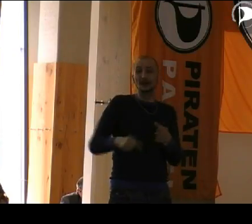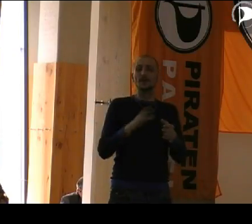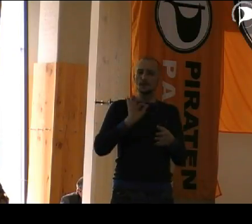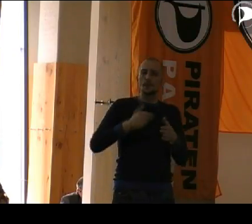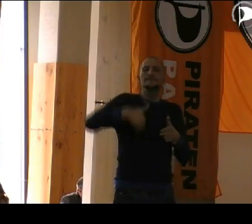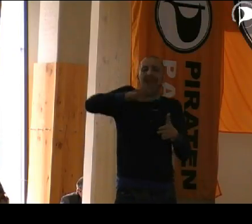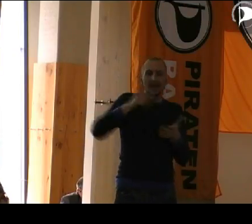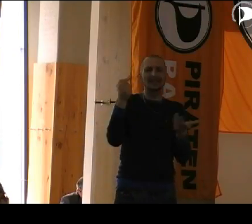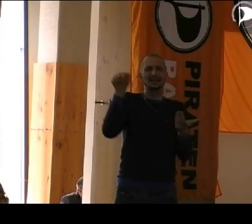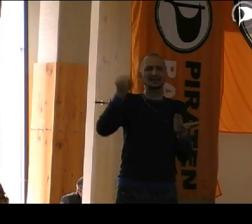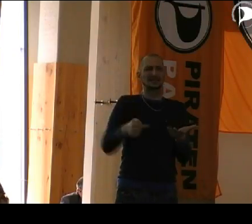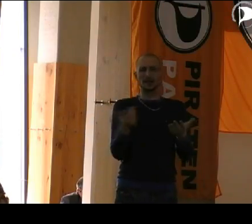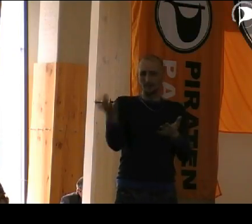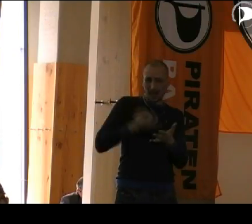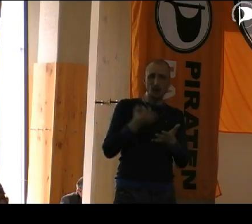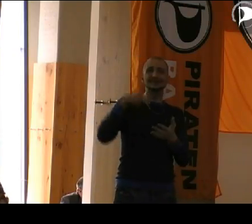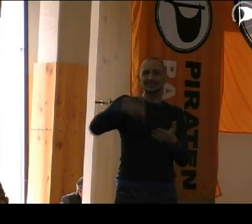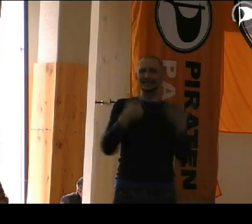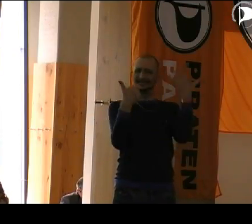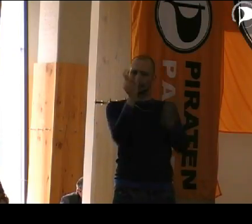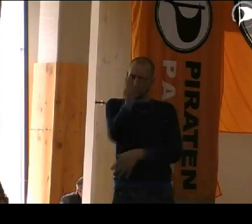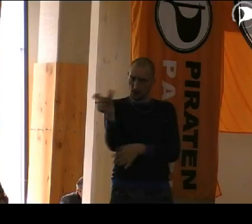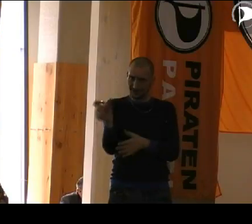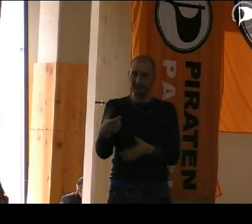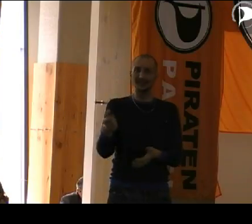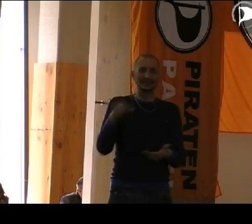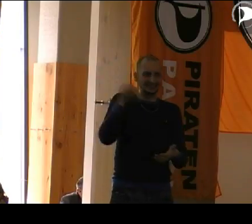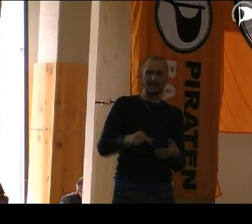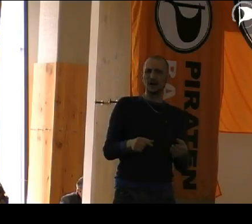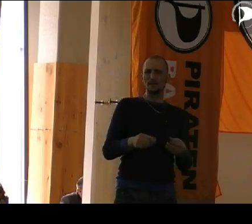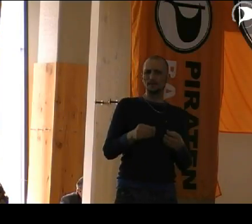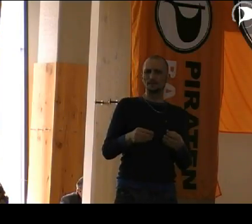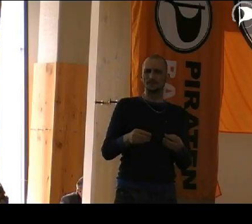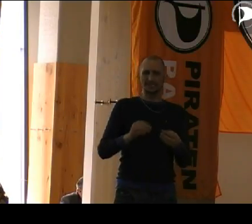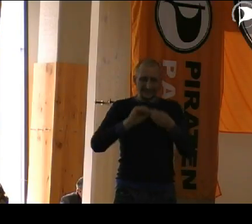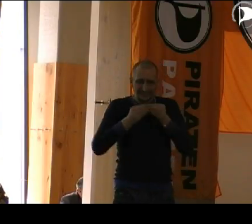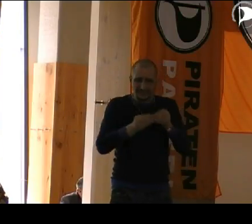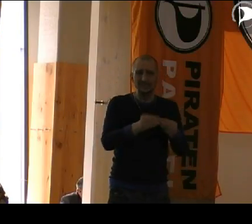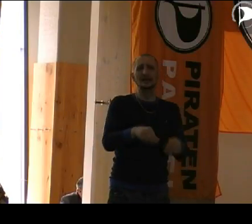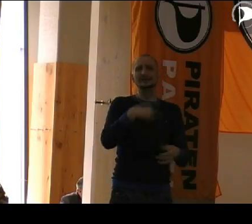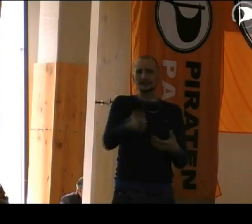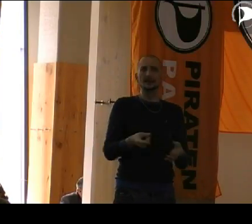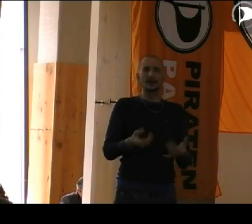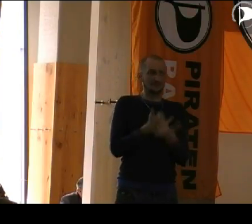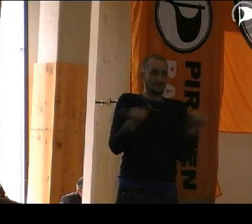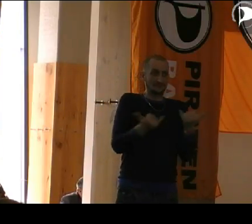bedeuten dass wir mindestens dann diese sechs heute haben ist das wird recht kompliziert und man ist das extrem gelegen wir haben uns am 15